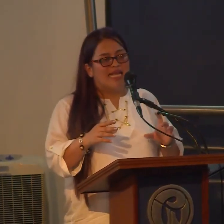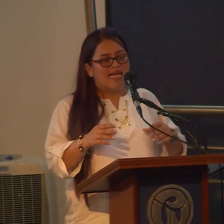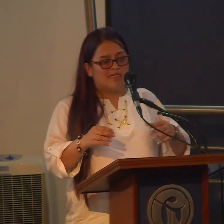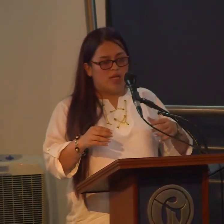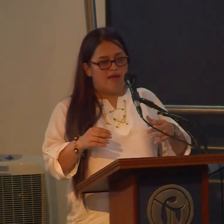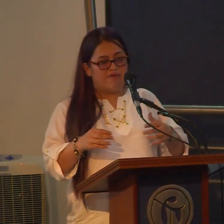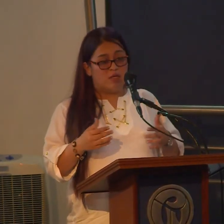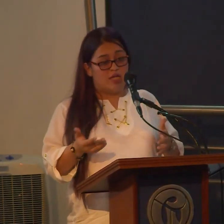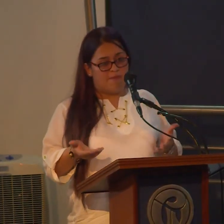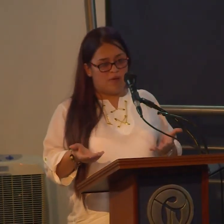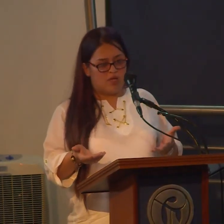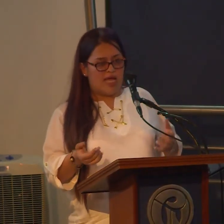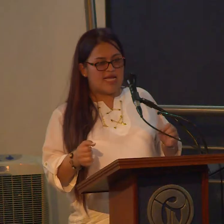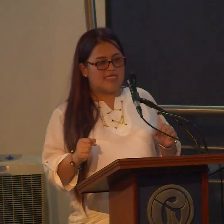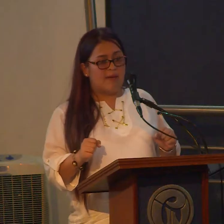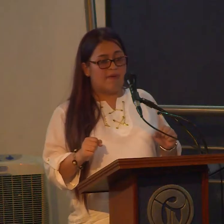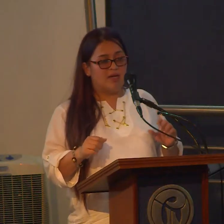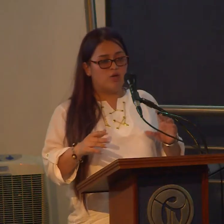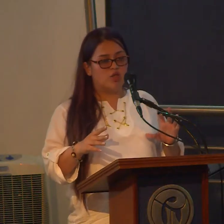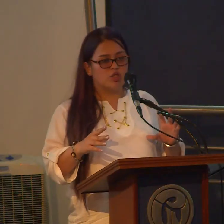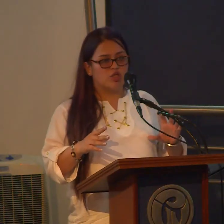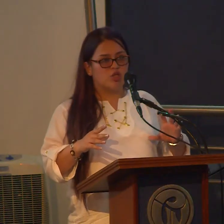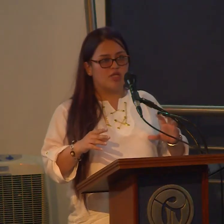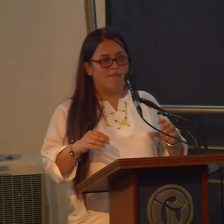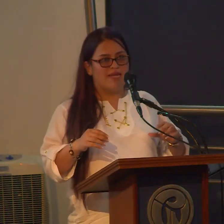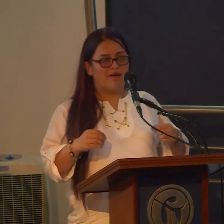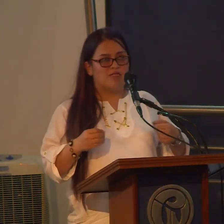Supongamos en el caso de la fisioterapeuta, ella siempre